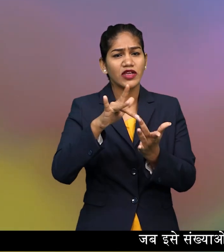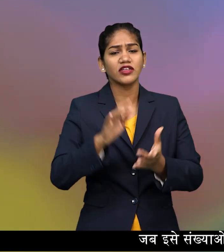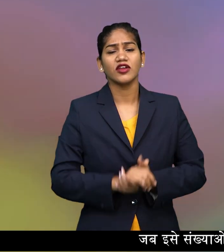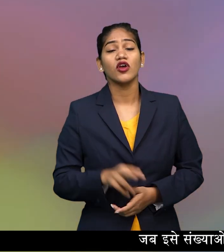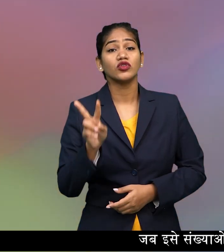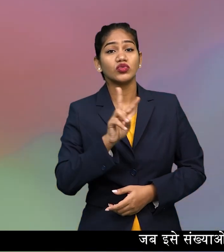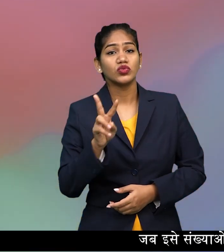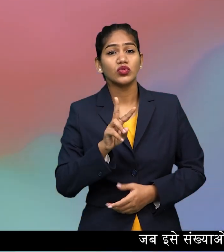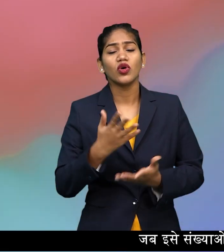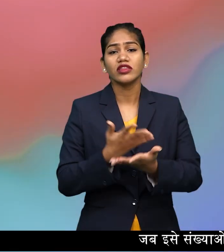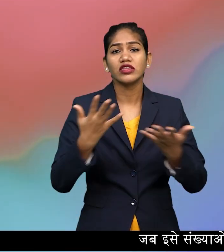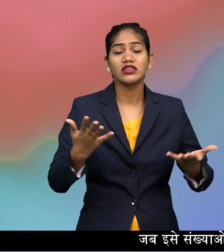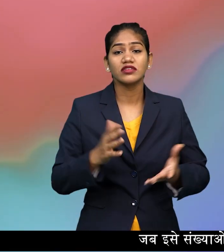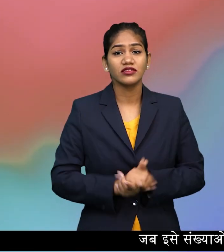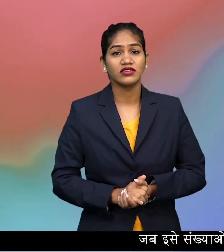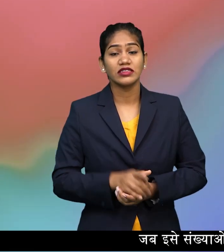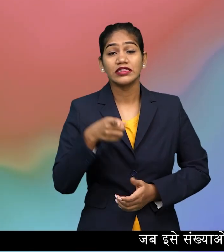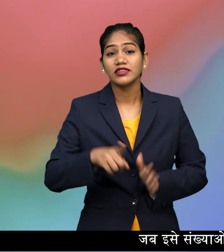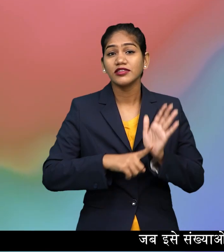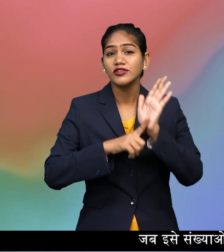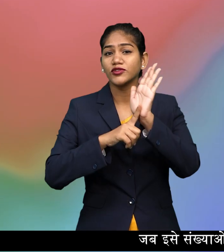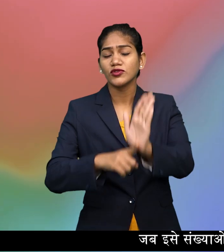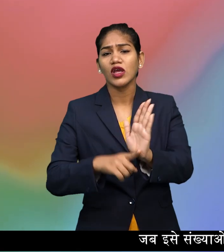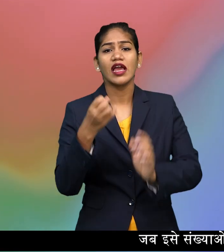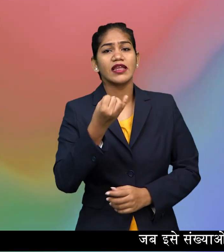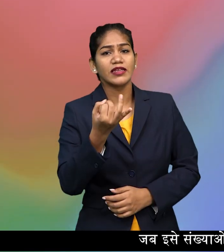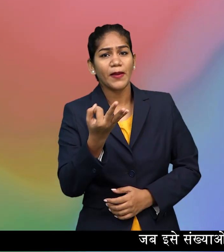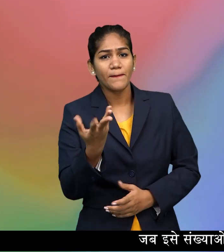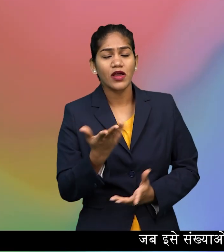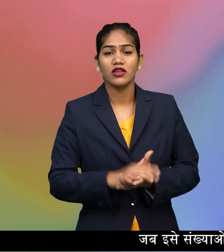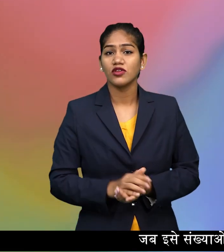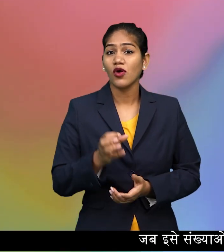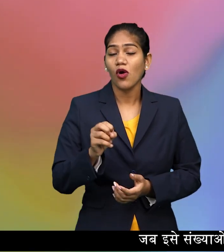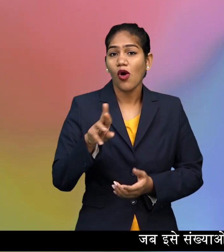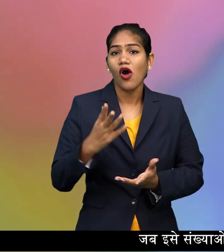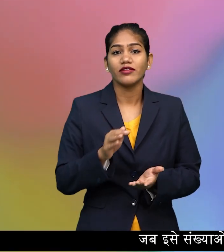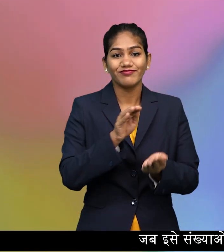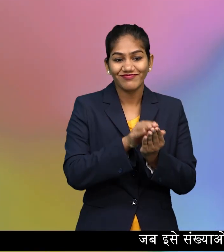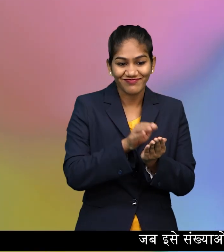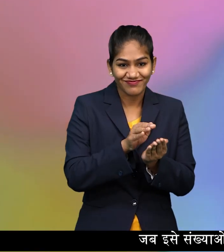जब इसे संख्याओं या राशियों में व्यक्त किया जाता है।